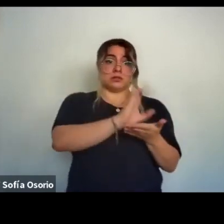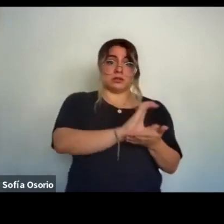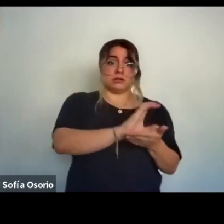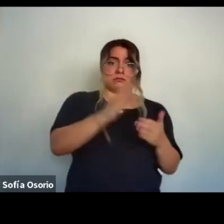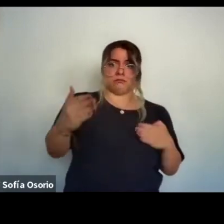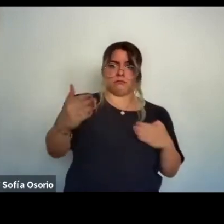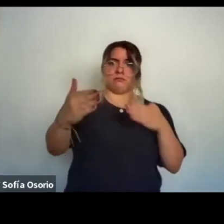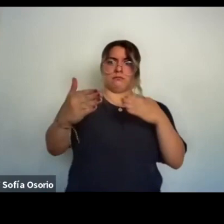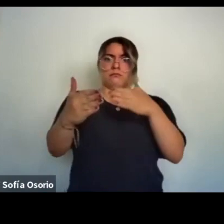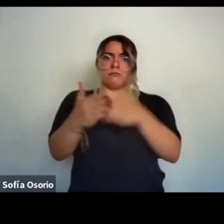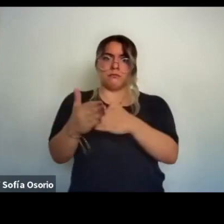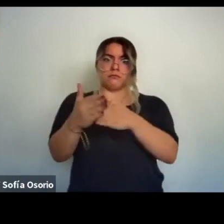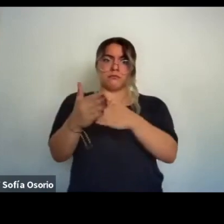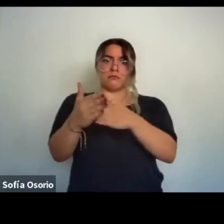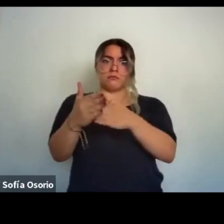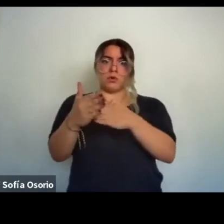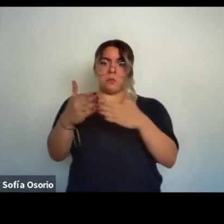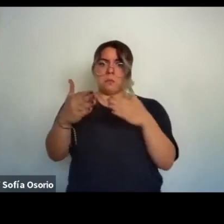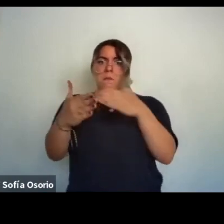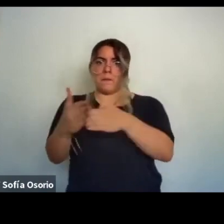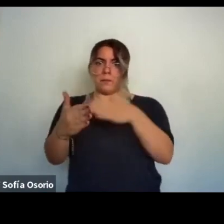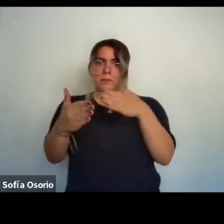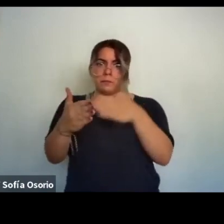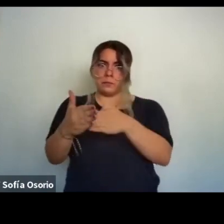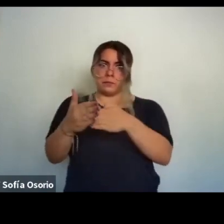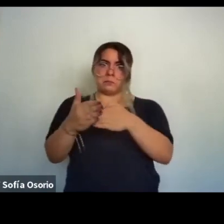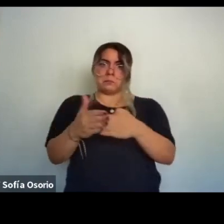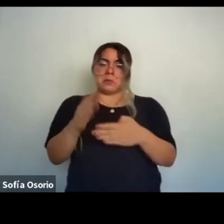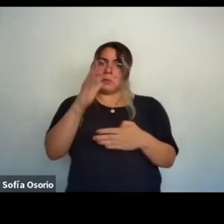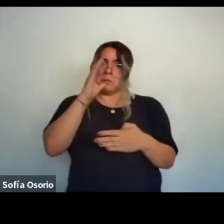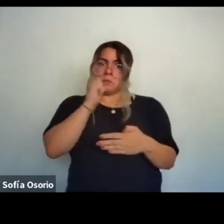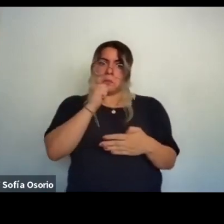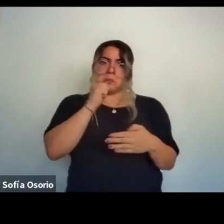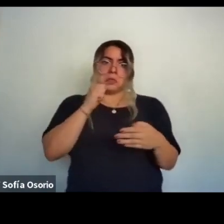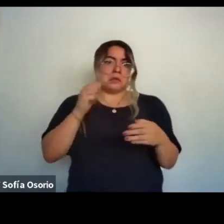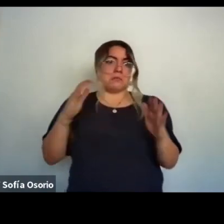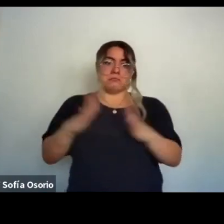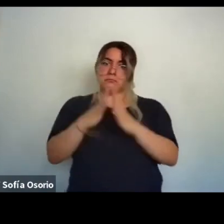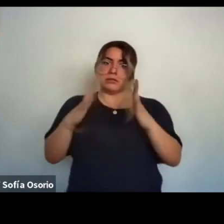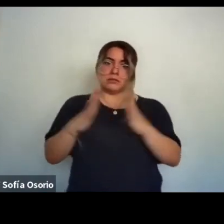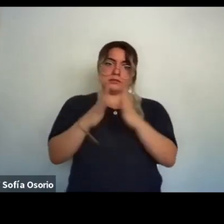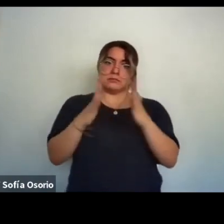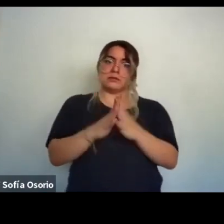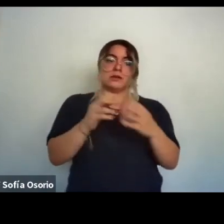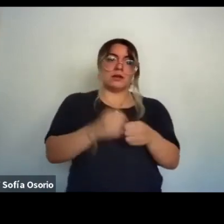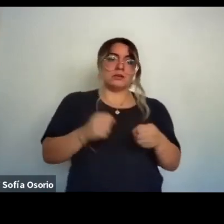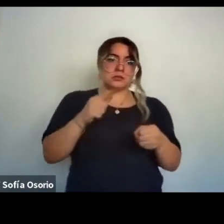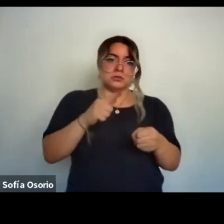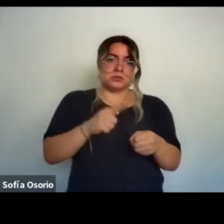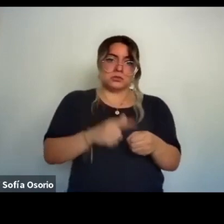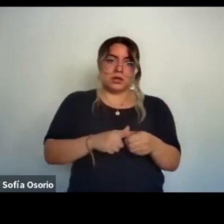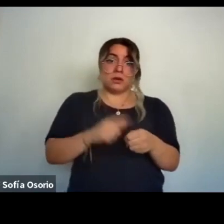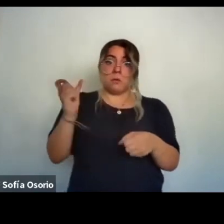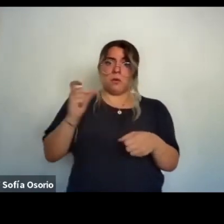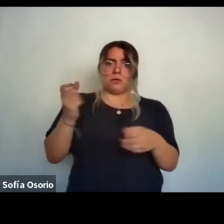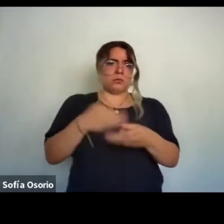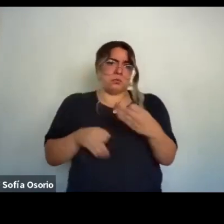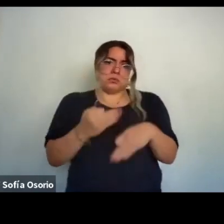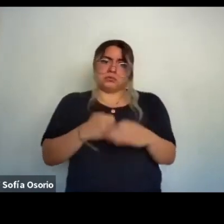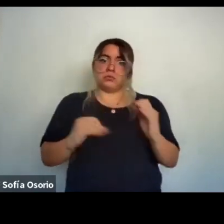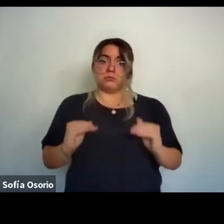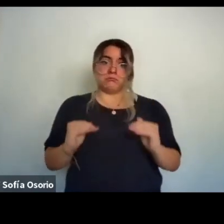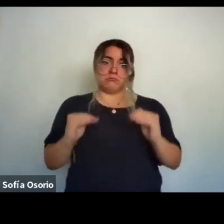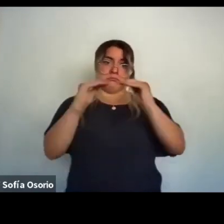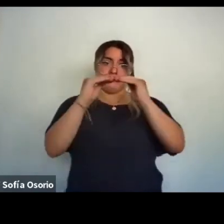actitud y al entorno que evitan su participación plena y efectiva en la sociedad, en igualdad de condiciones con las demás.